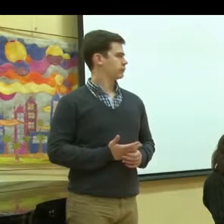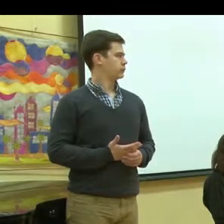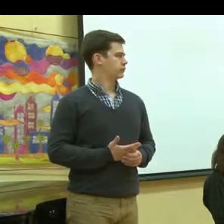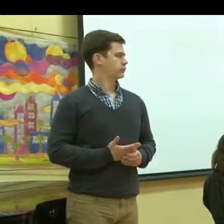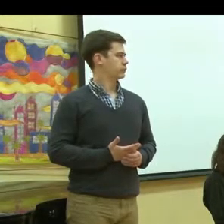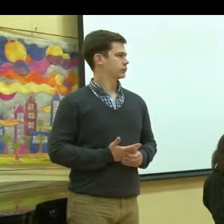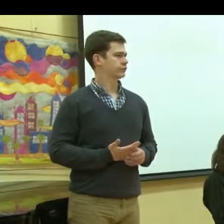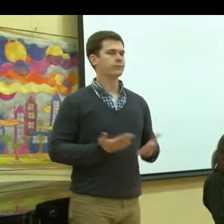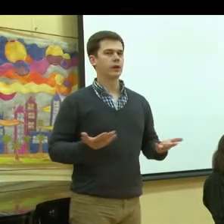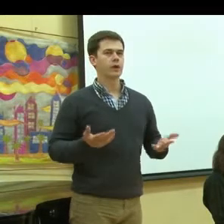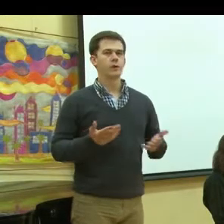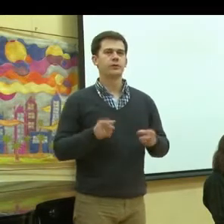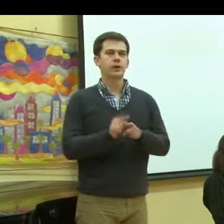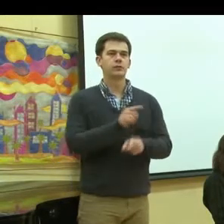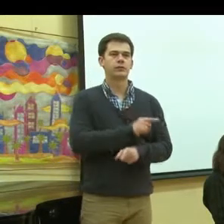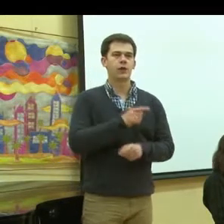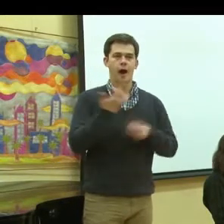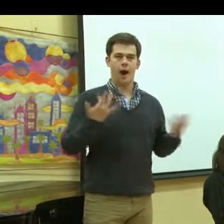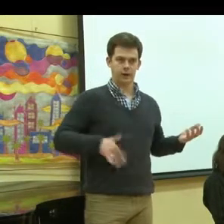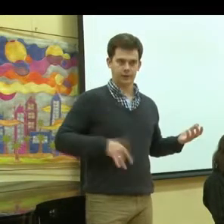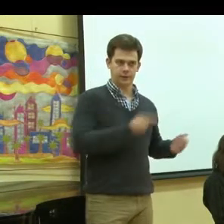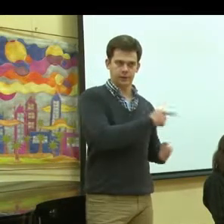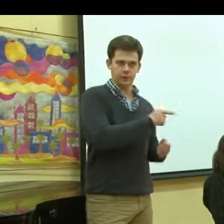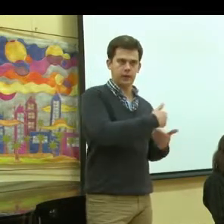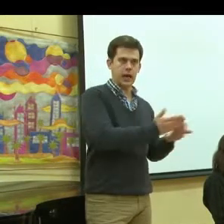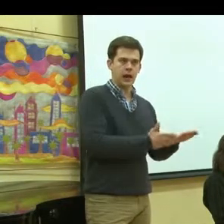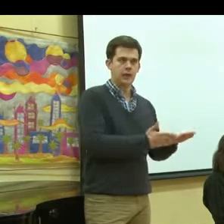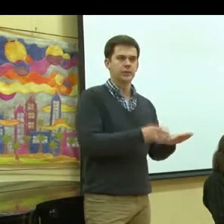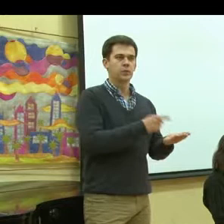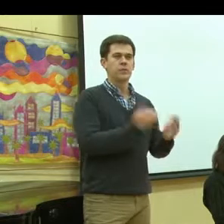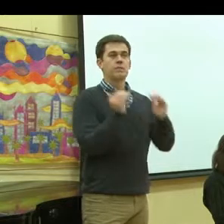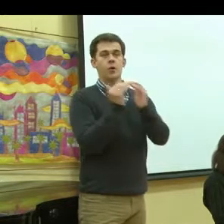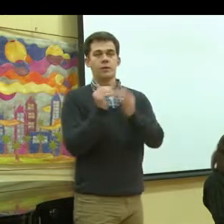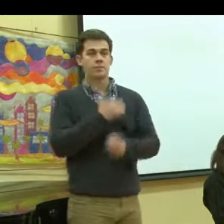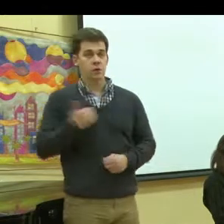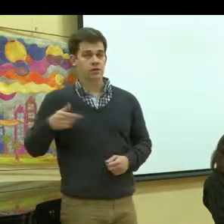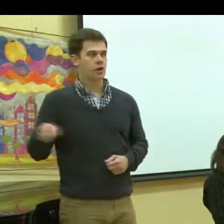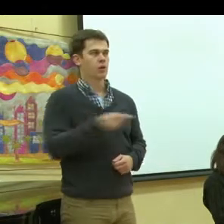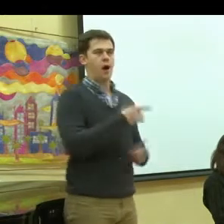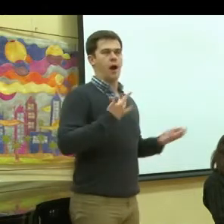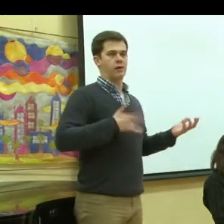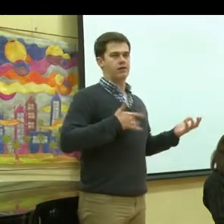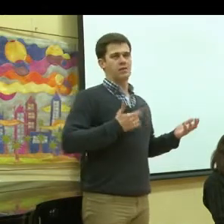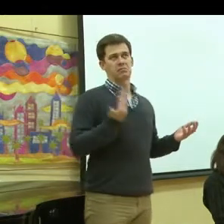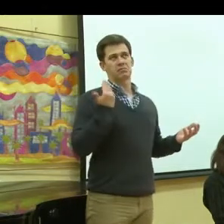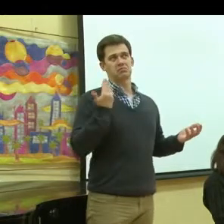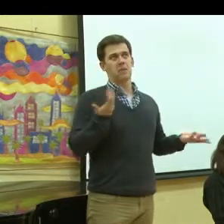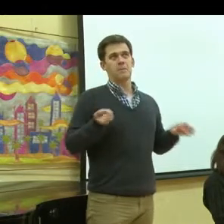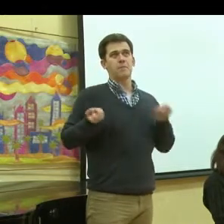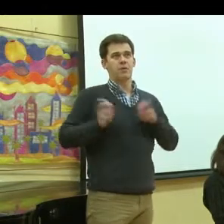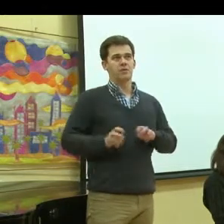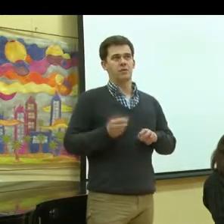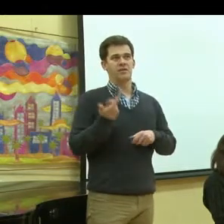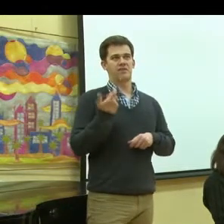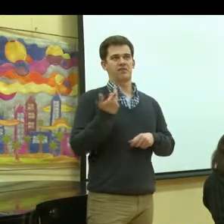por ejemplo. Odwołując się do samej Argentyny. Argentyna, kraj w porównaniu z Polską dosyć młody, bo oni mają ponad 200